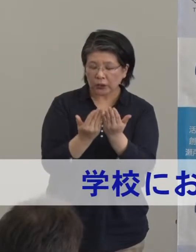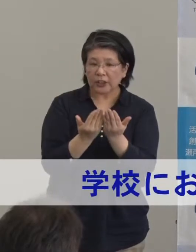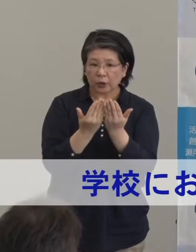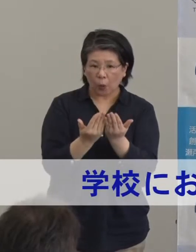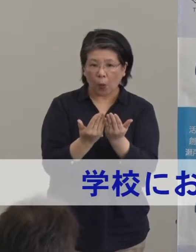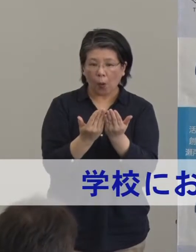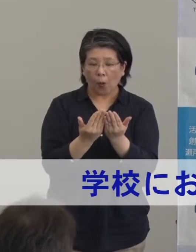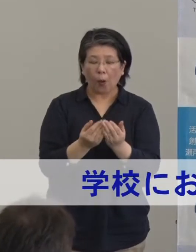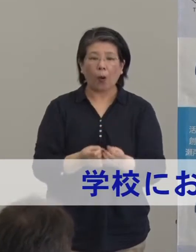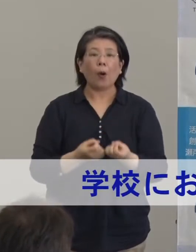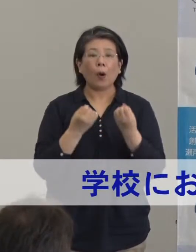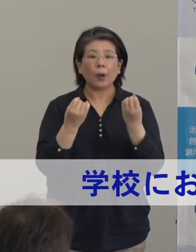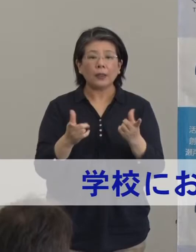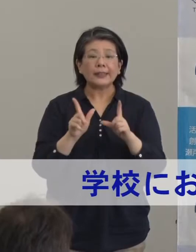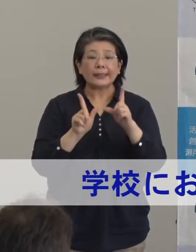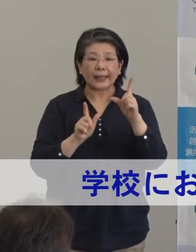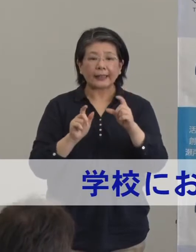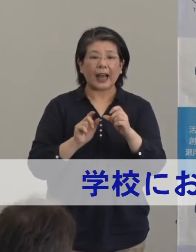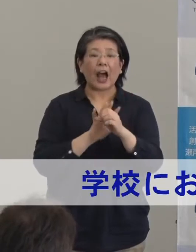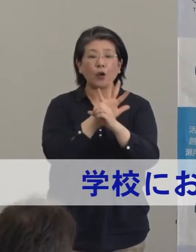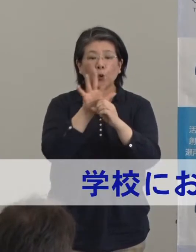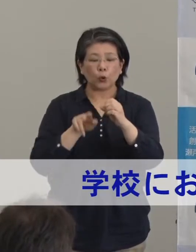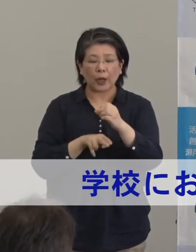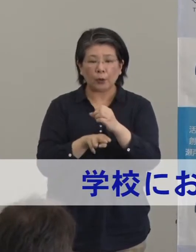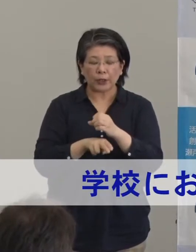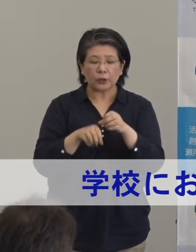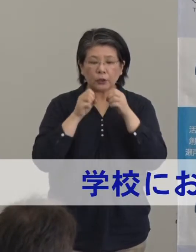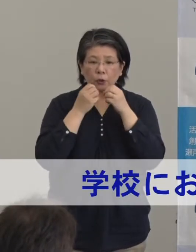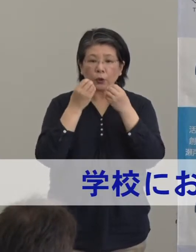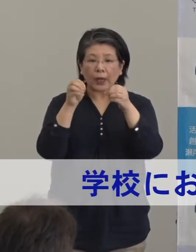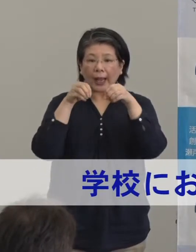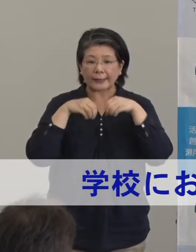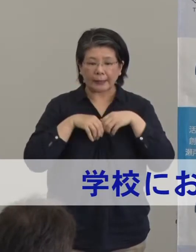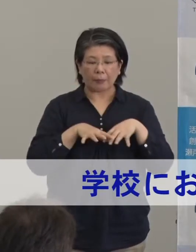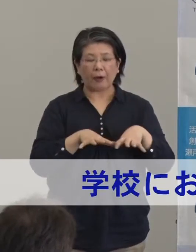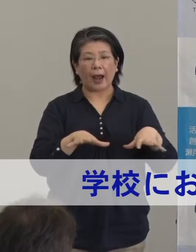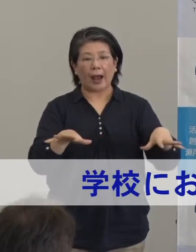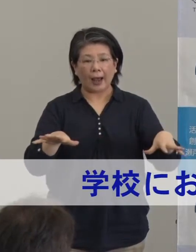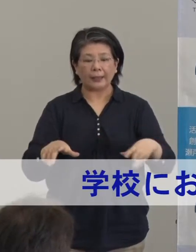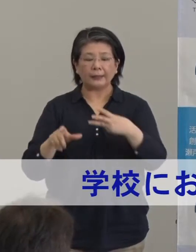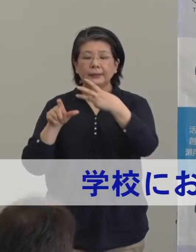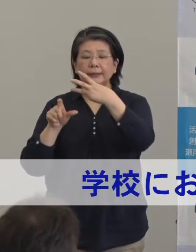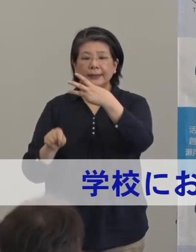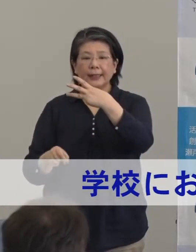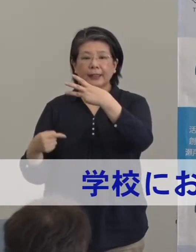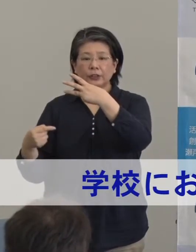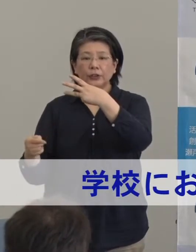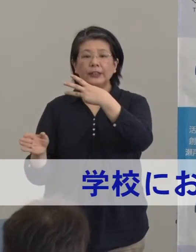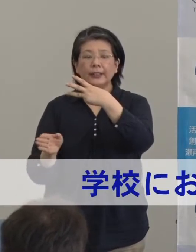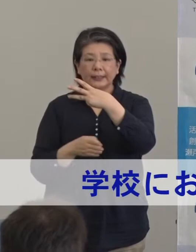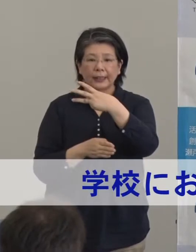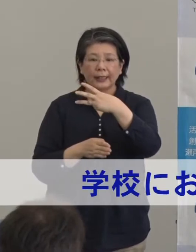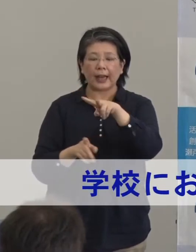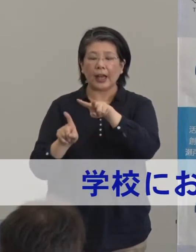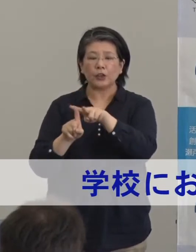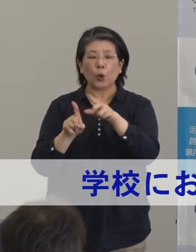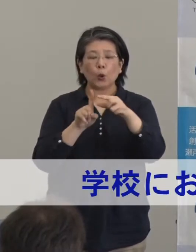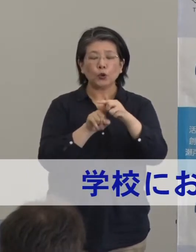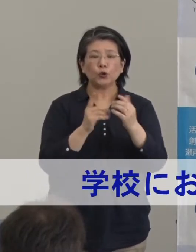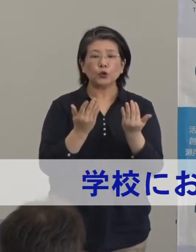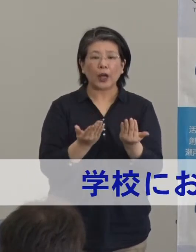で新型コロナウイルス感染症の拡大によりまして、まあ、3月3日から本市の小中学校についても休業